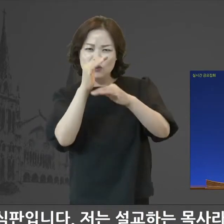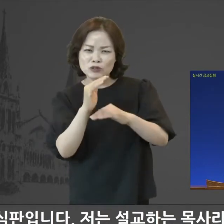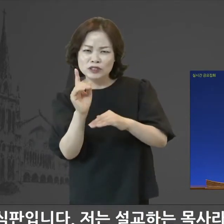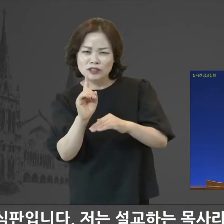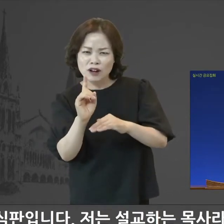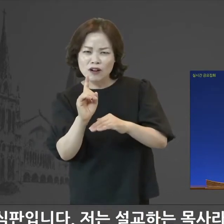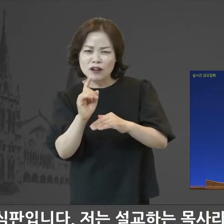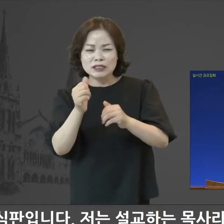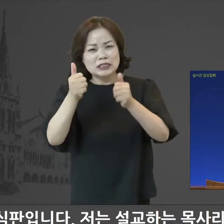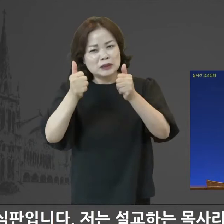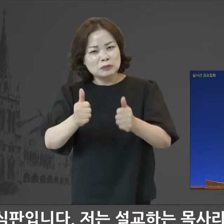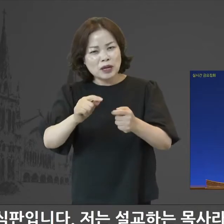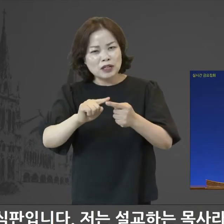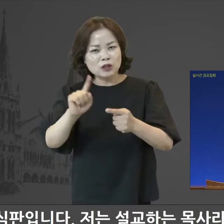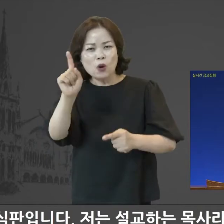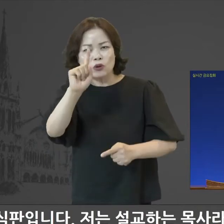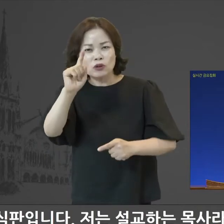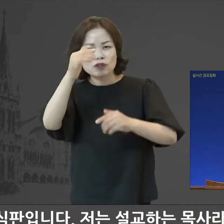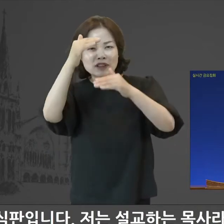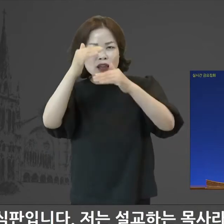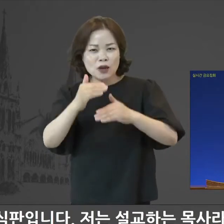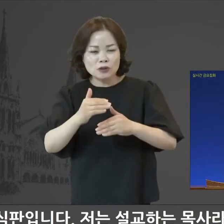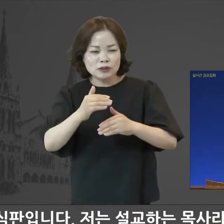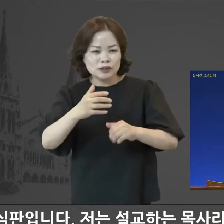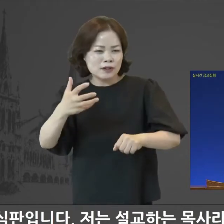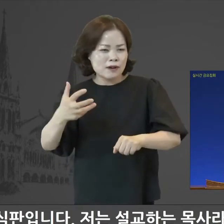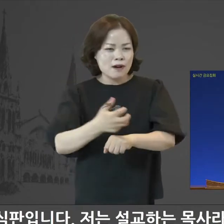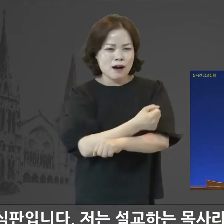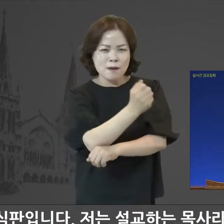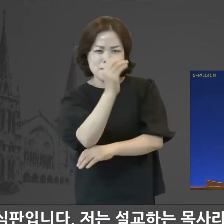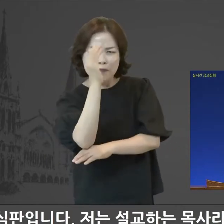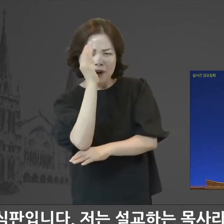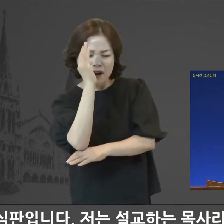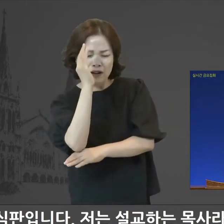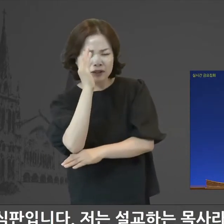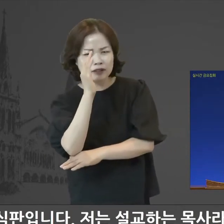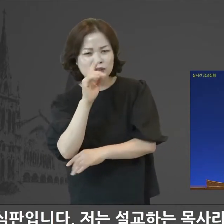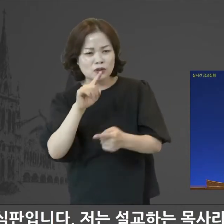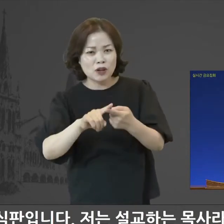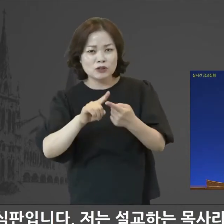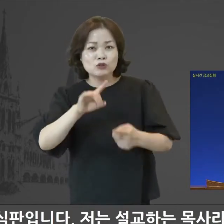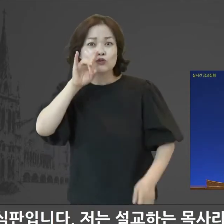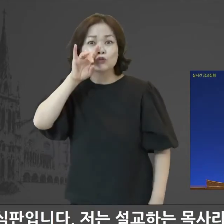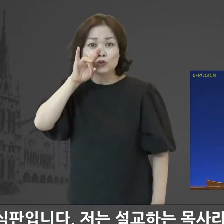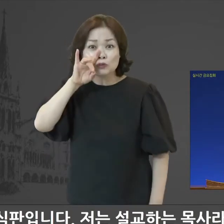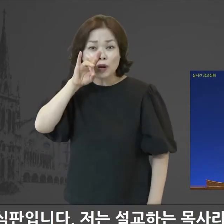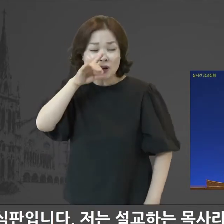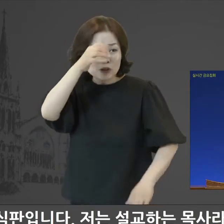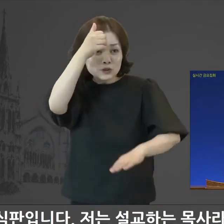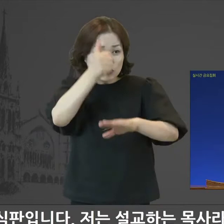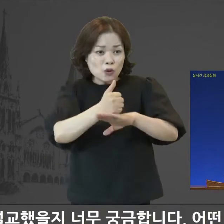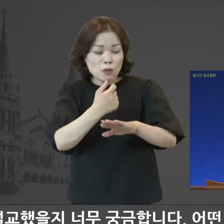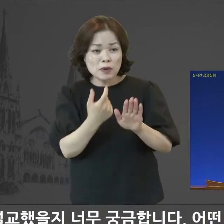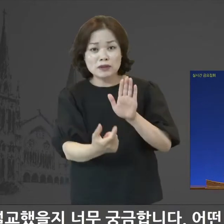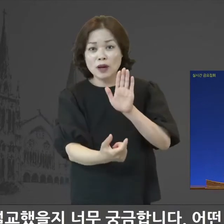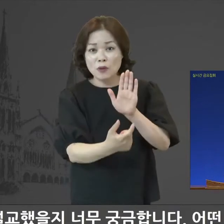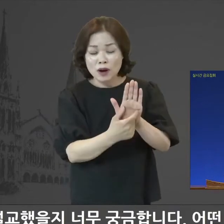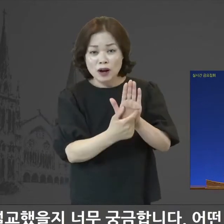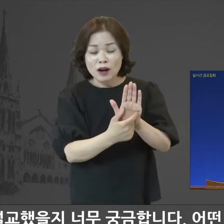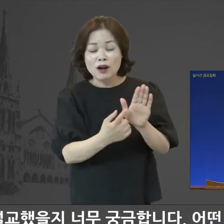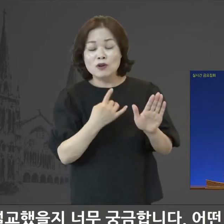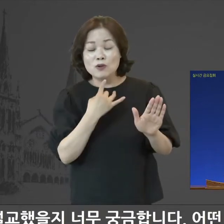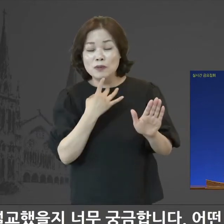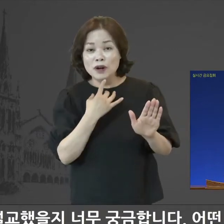심판에 대해서 어떤 강조점을 두었을지 너무너무 궁금합니다. 결론만 딱 나와요. 이렇게